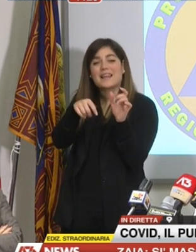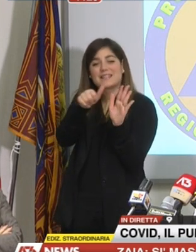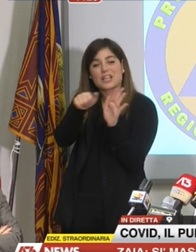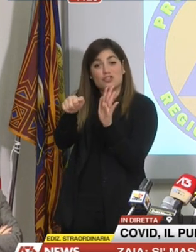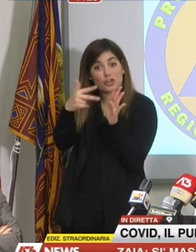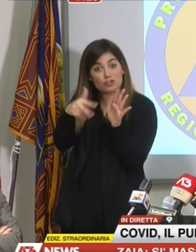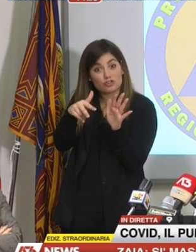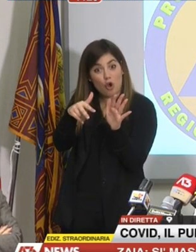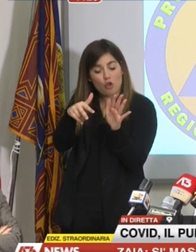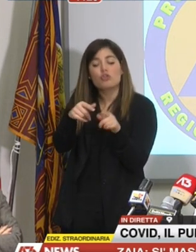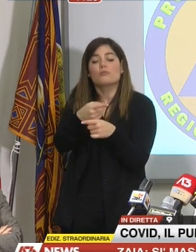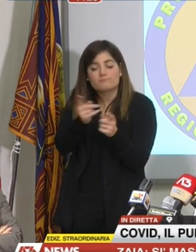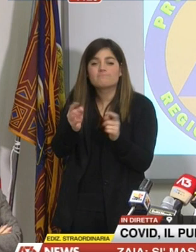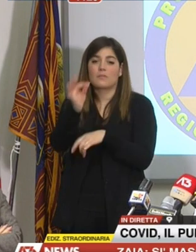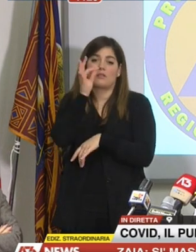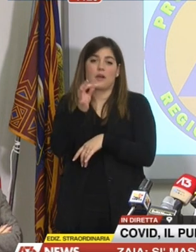1.618 fanno tamponi.